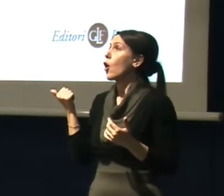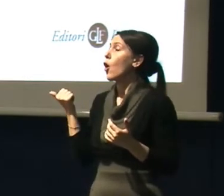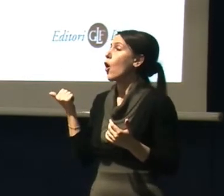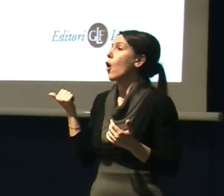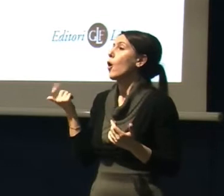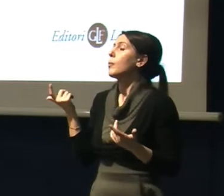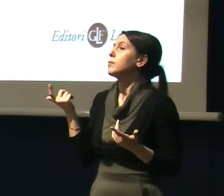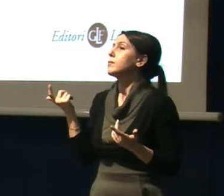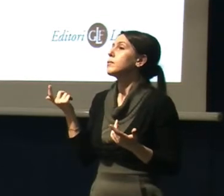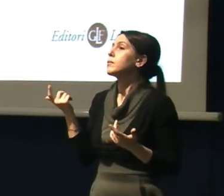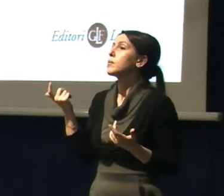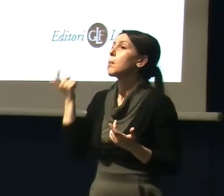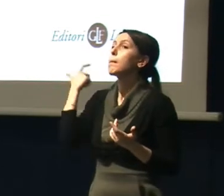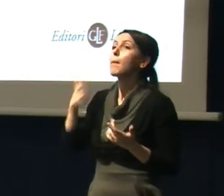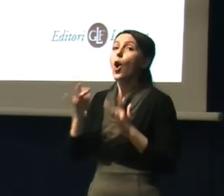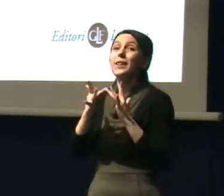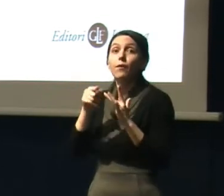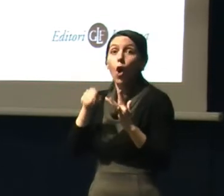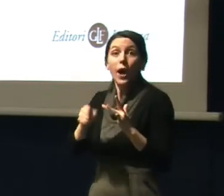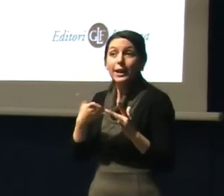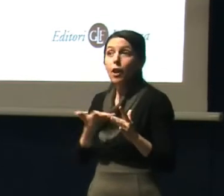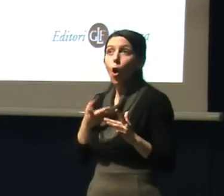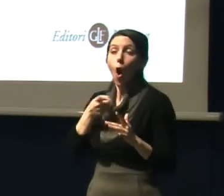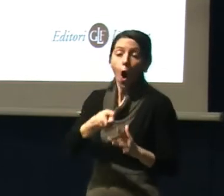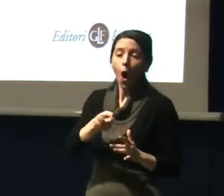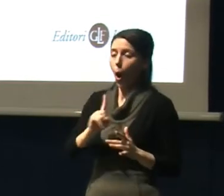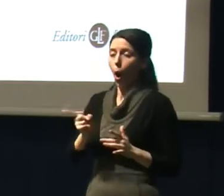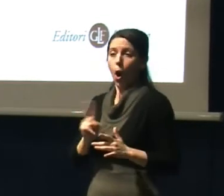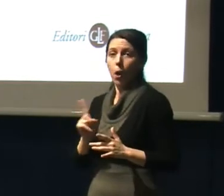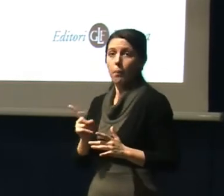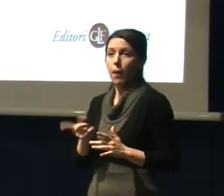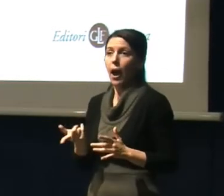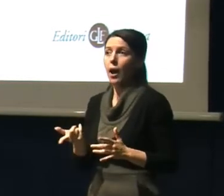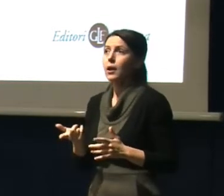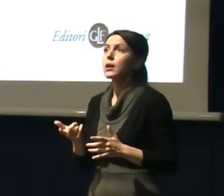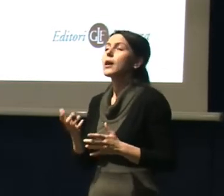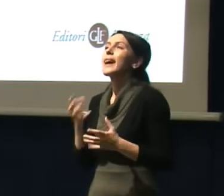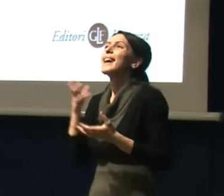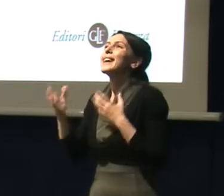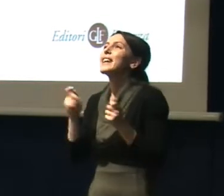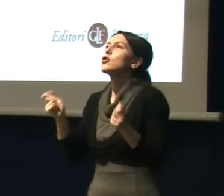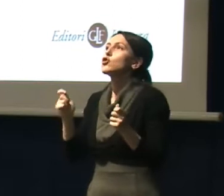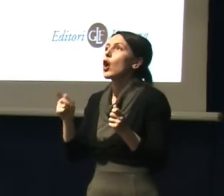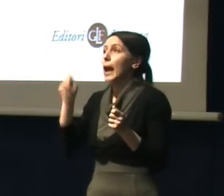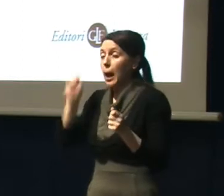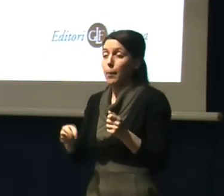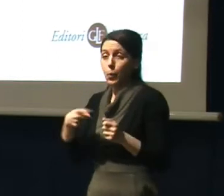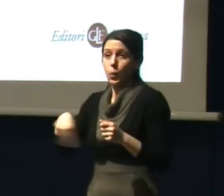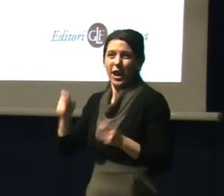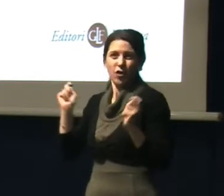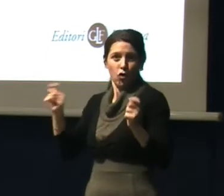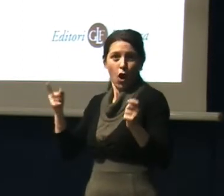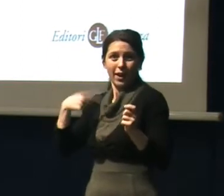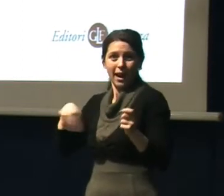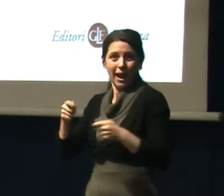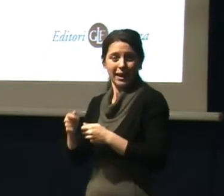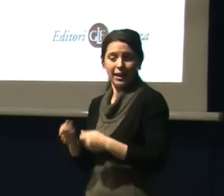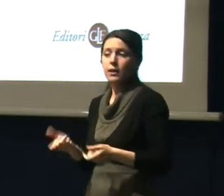il fatto che sia arrivato internet che mette in crisi i giornali perché è vero che siamo passati dall era